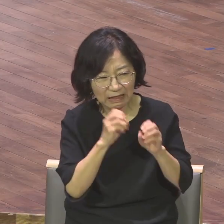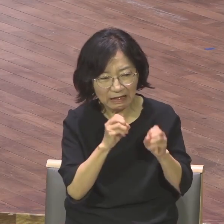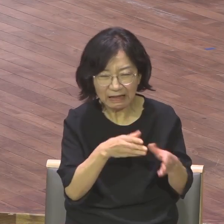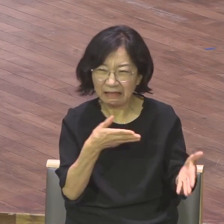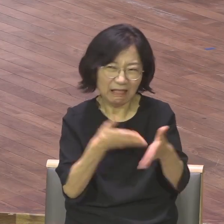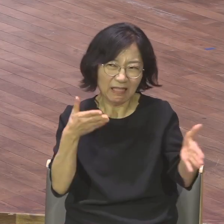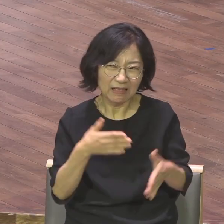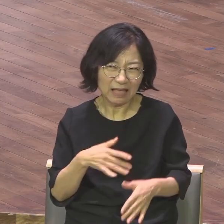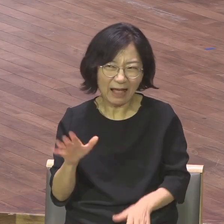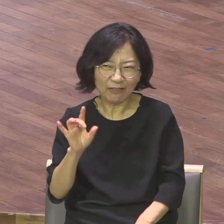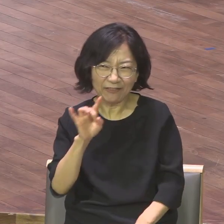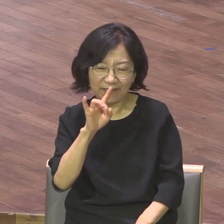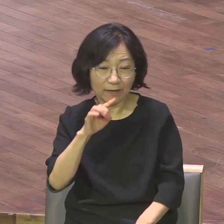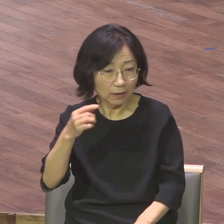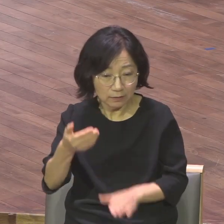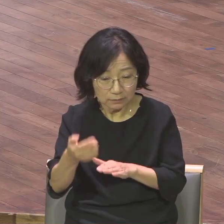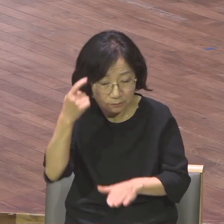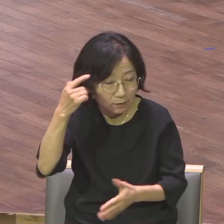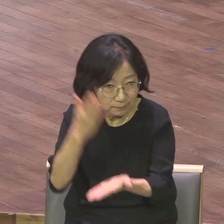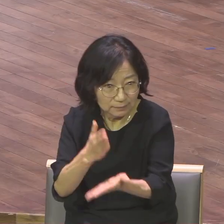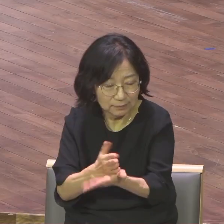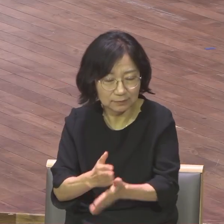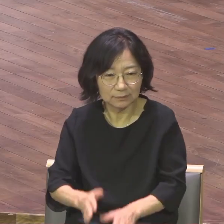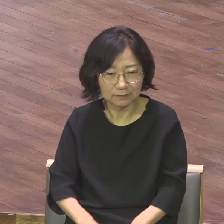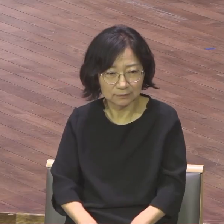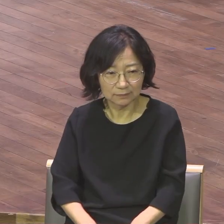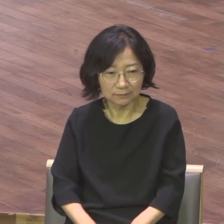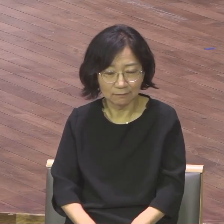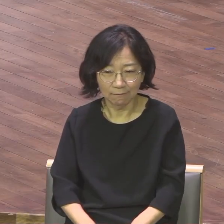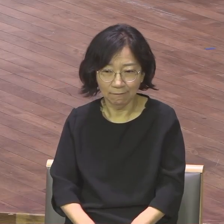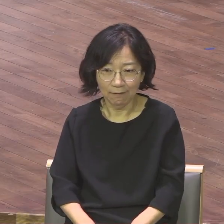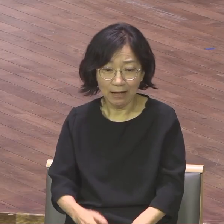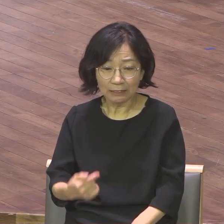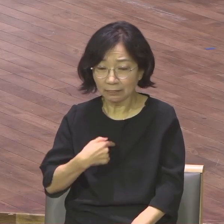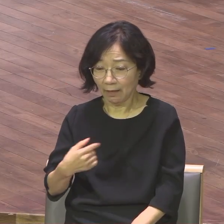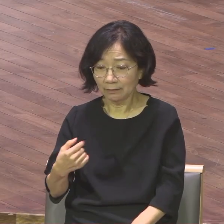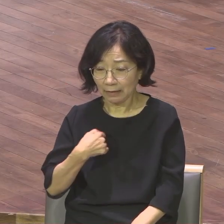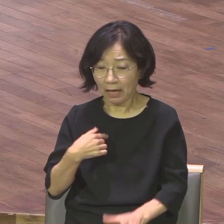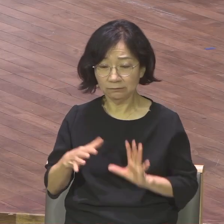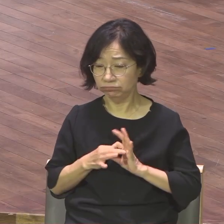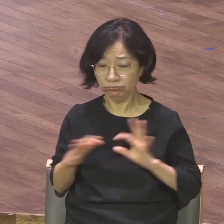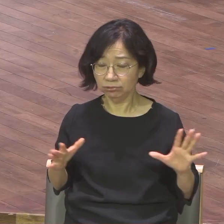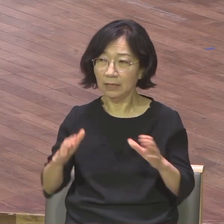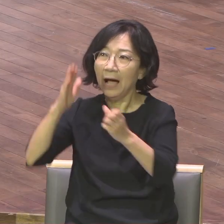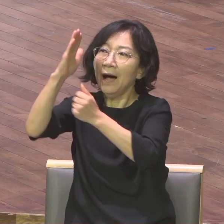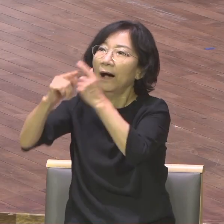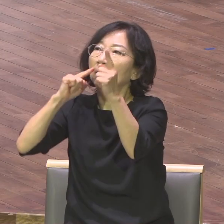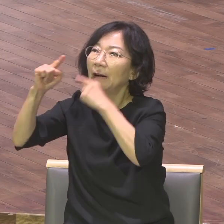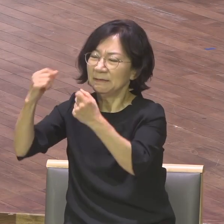전해봐야 먹으나 주겠나? 아니에요. 하나님 말씀에 능력이 있다고요.